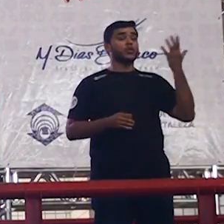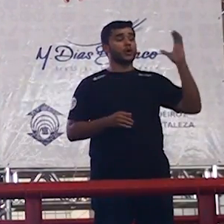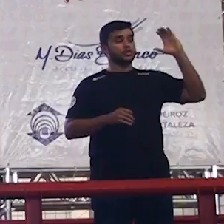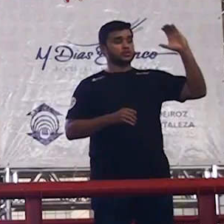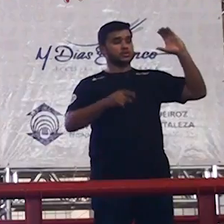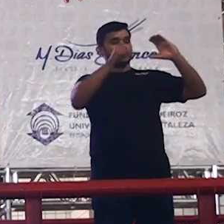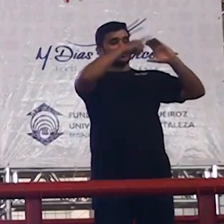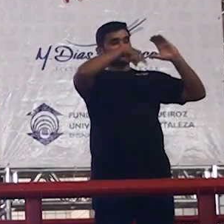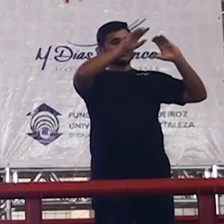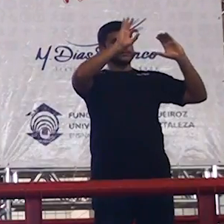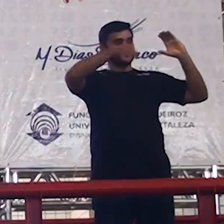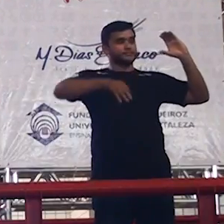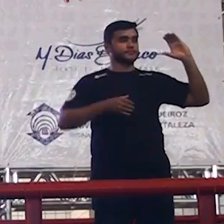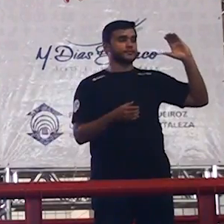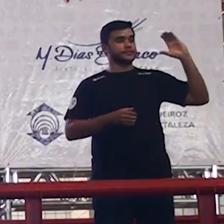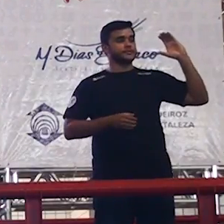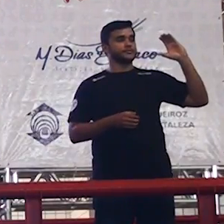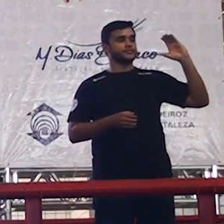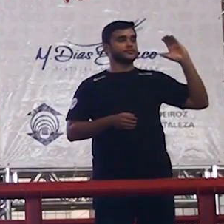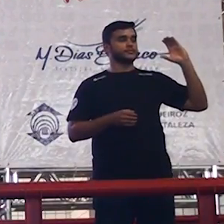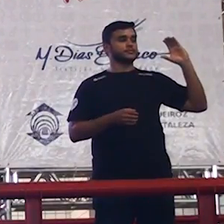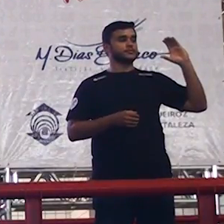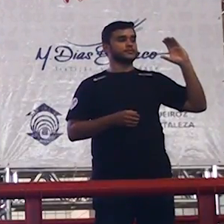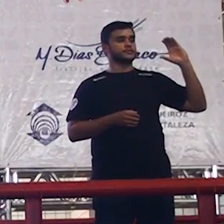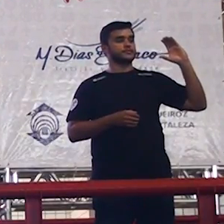C de casa.